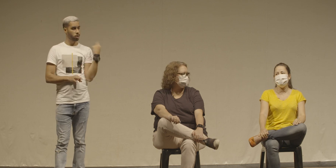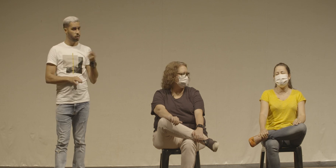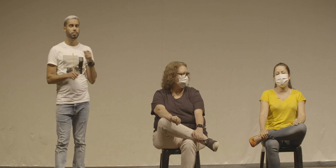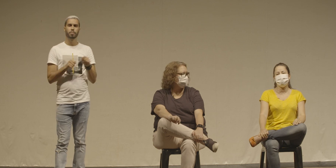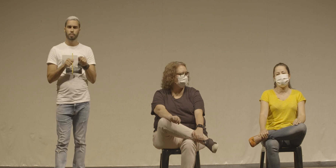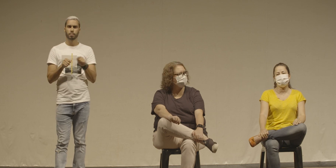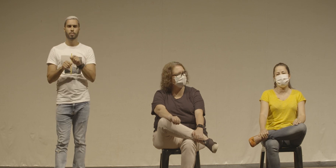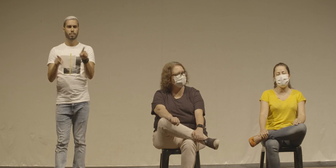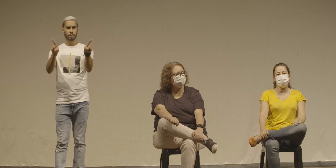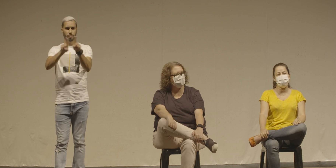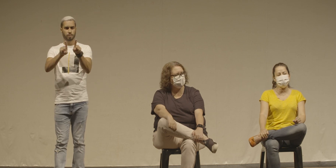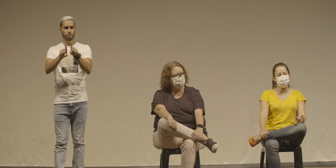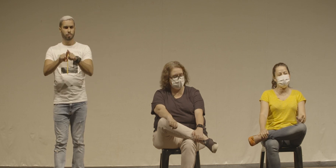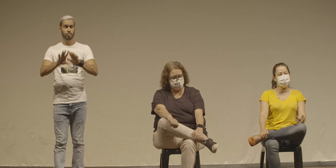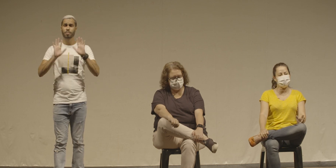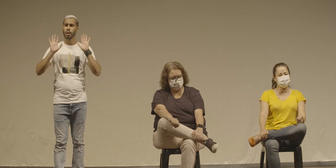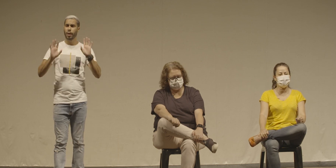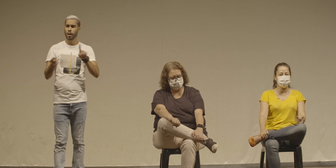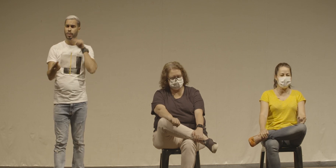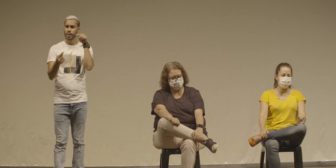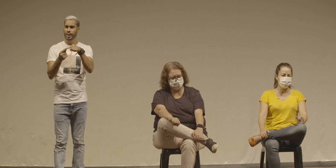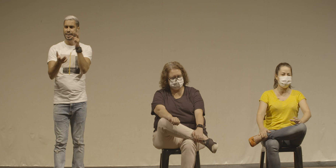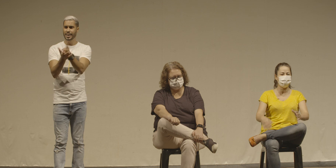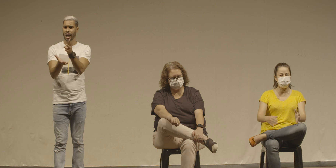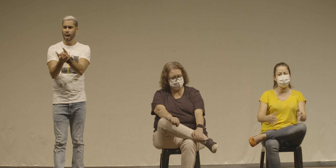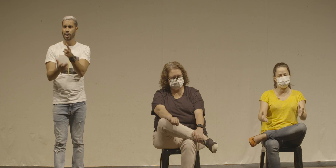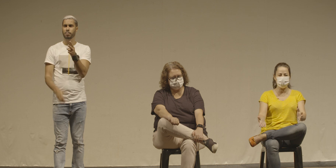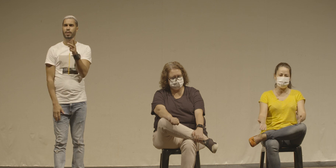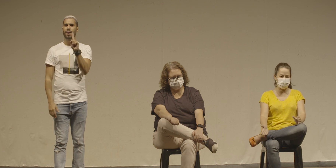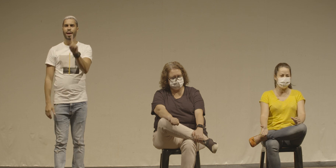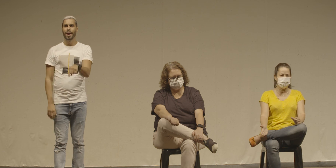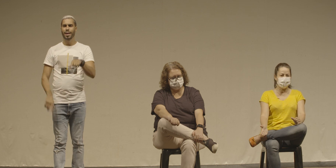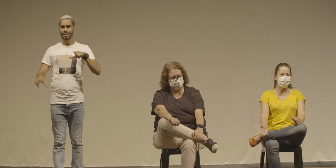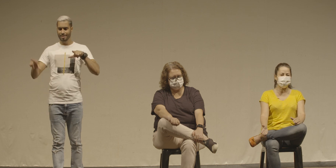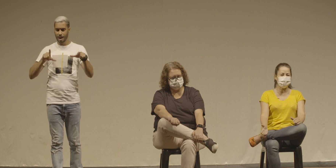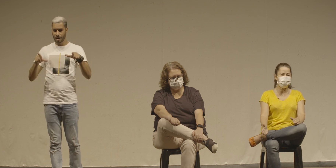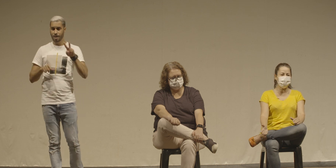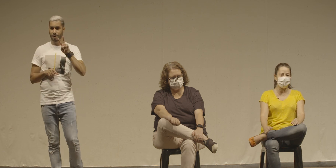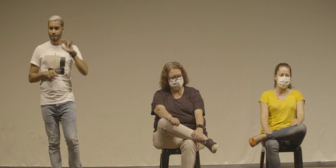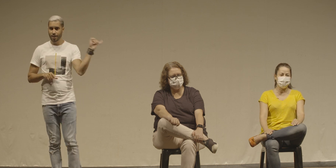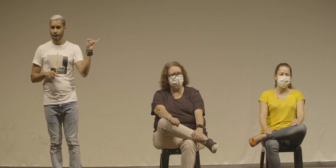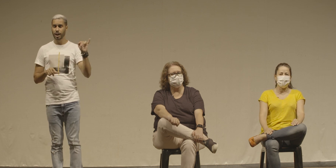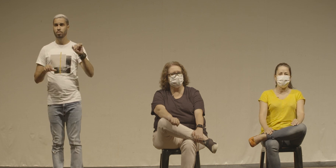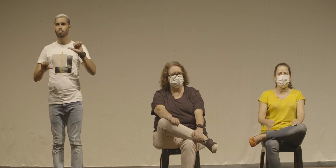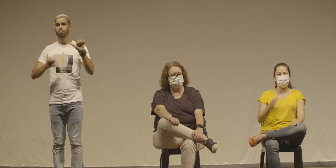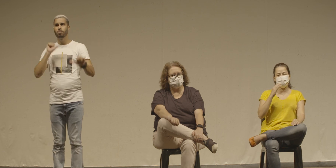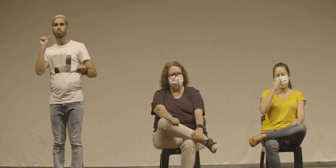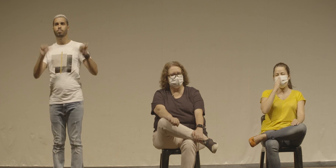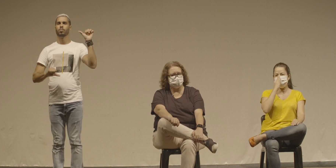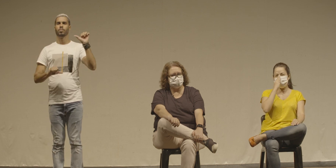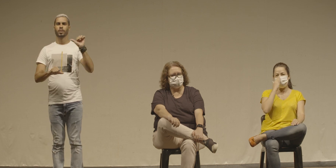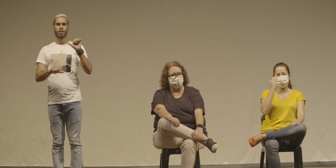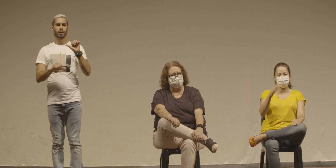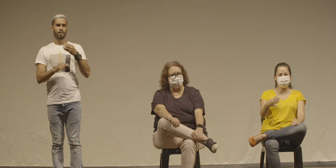a gente sempre tem como objetivo fazer trabalhos que vão transformar a vida de alguém. Né?